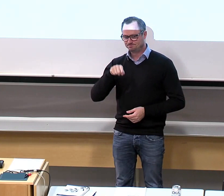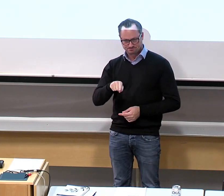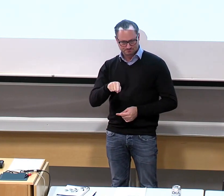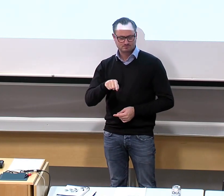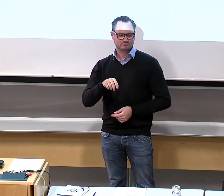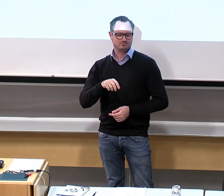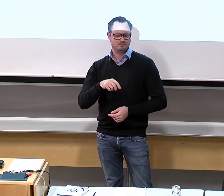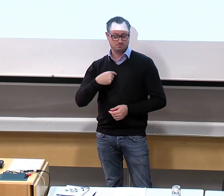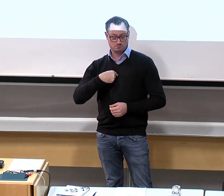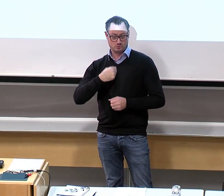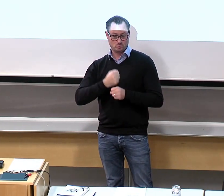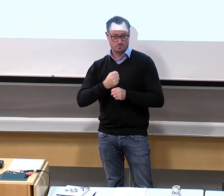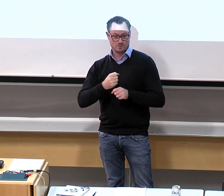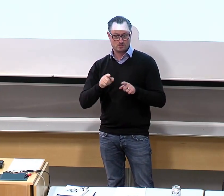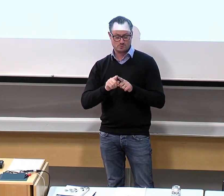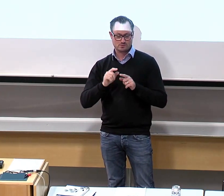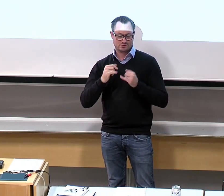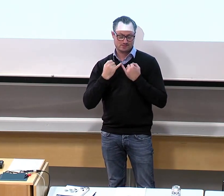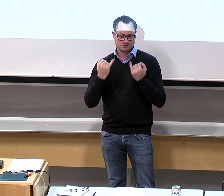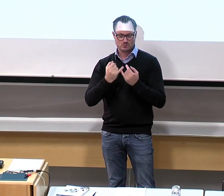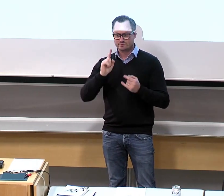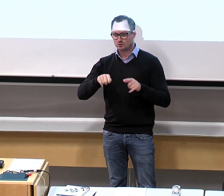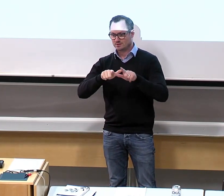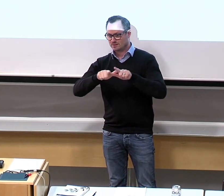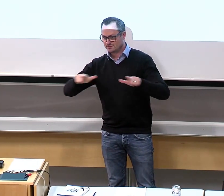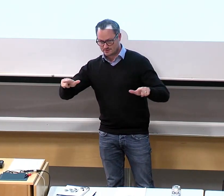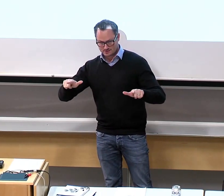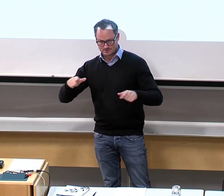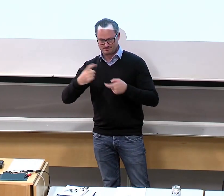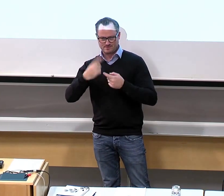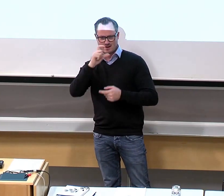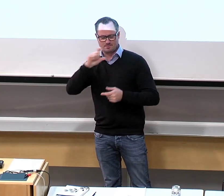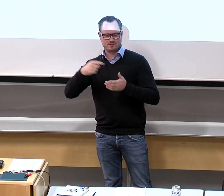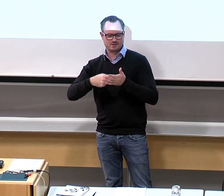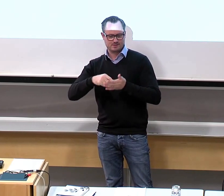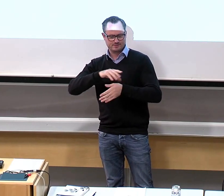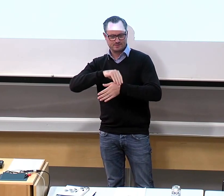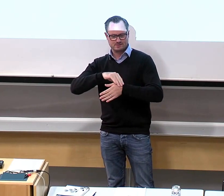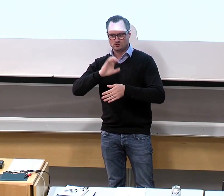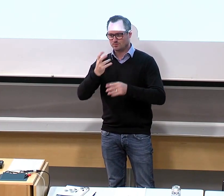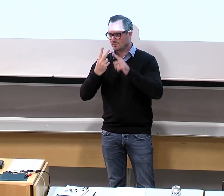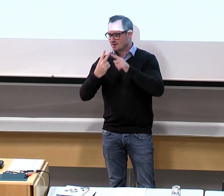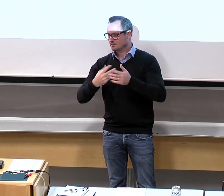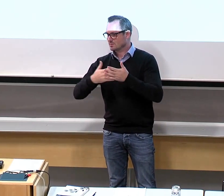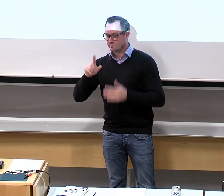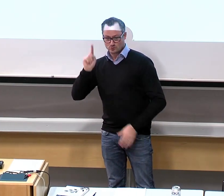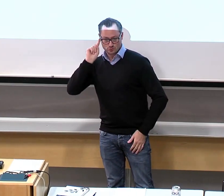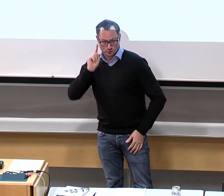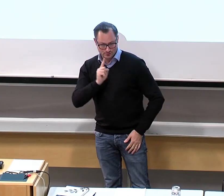idag och berätta om det här ämnet. Och jag är anställd på institutionen för lingvistik och arbetar